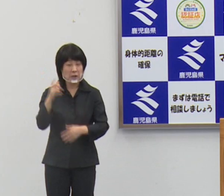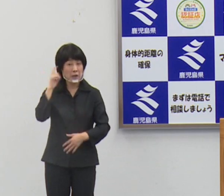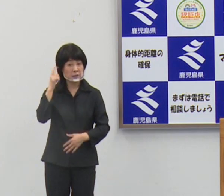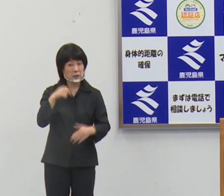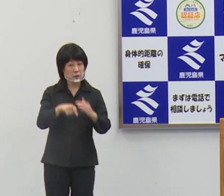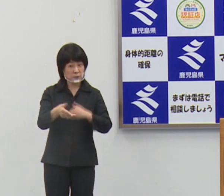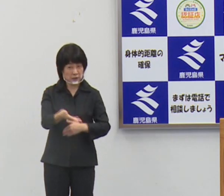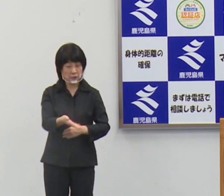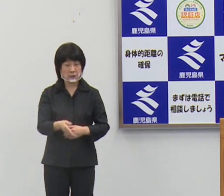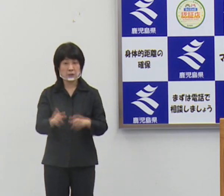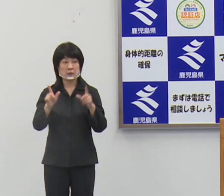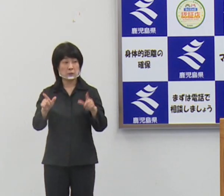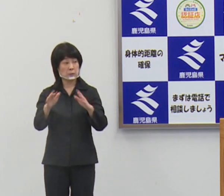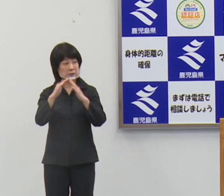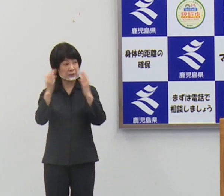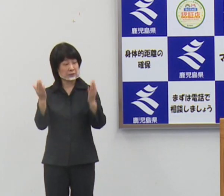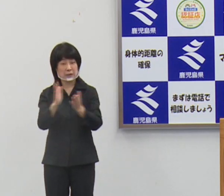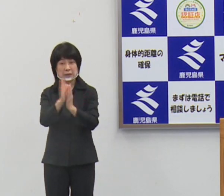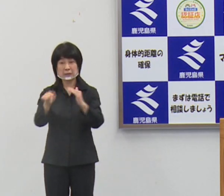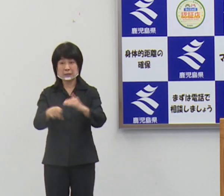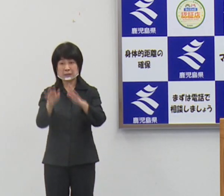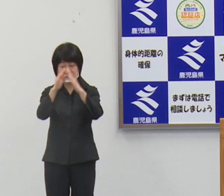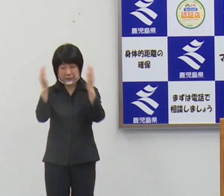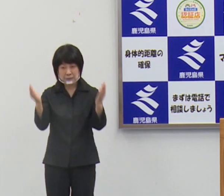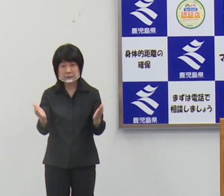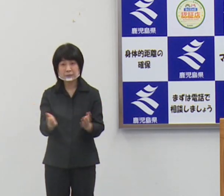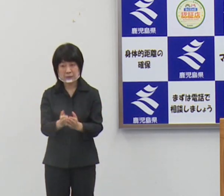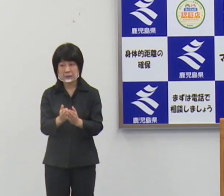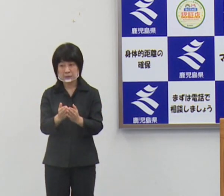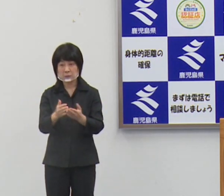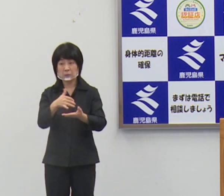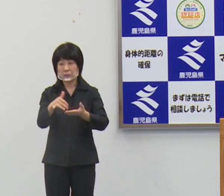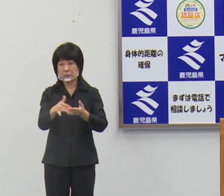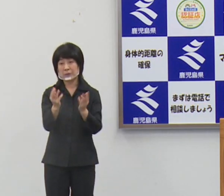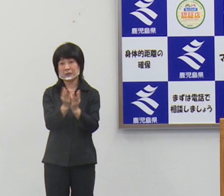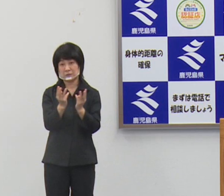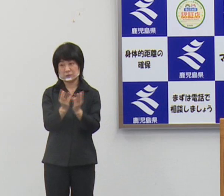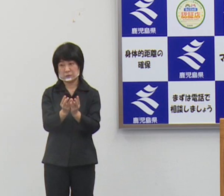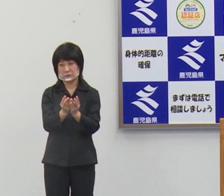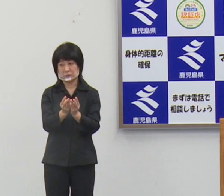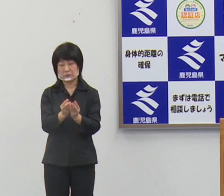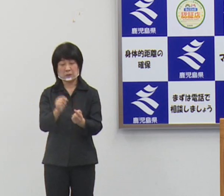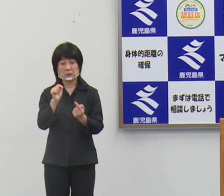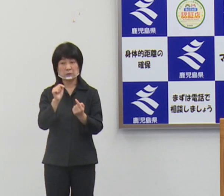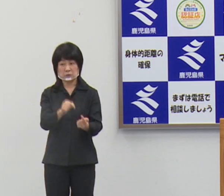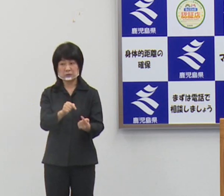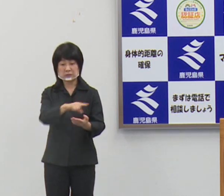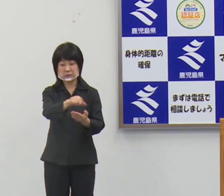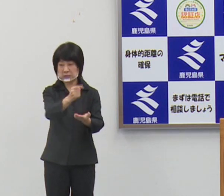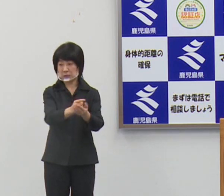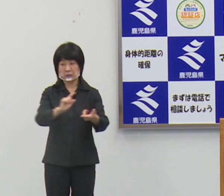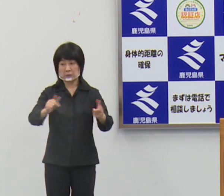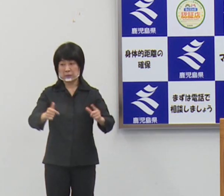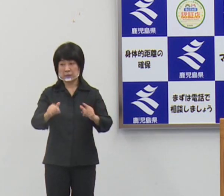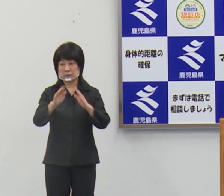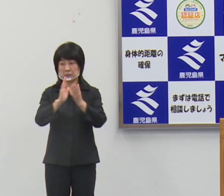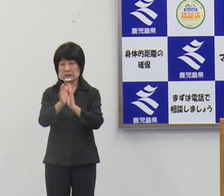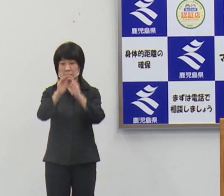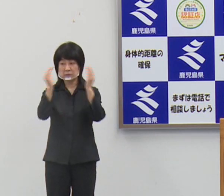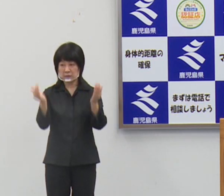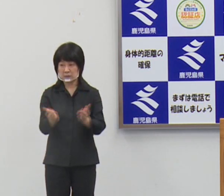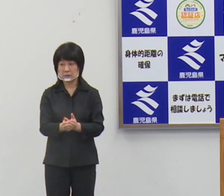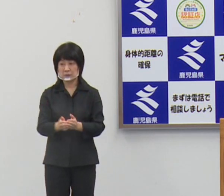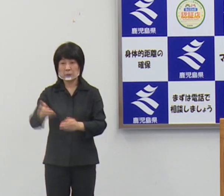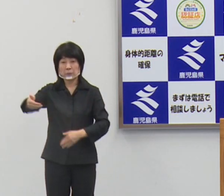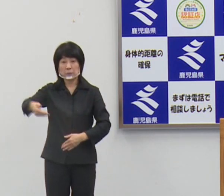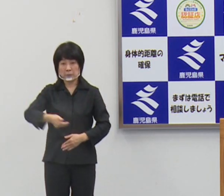や、これはあれ全体でしたよね。県内全体でということで必ずしも措置区域には限ってなかったと思います。 措